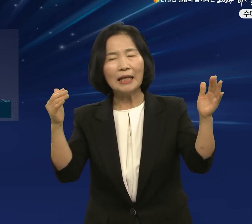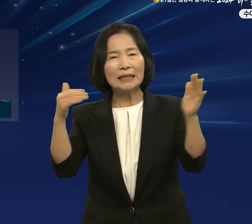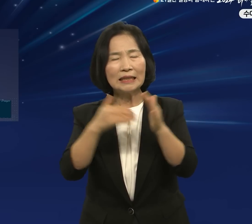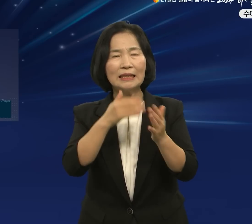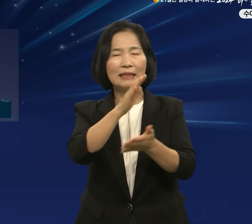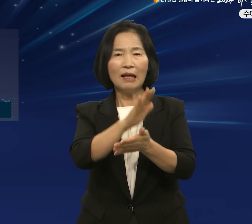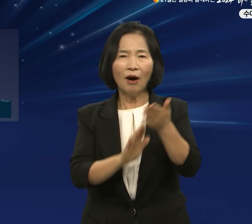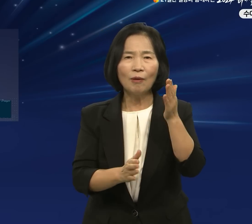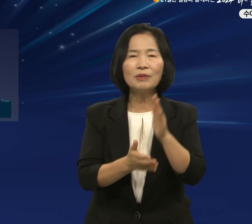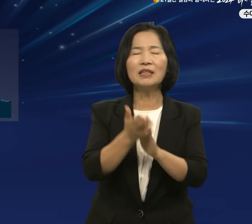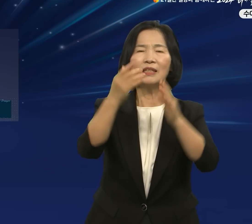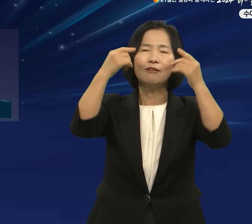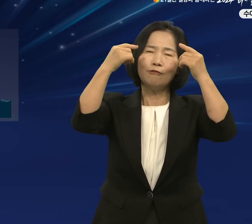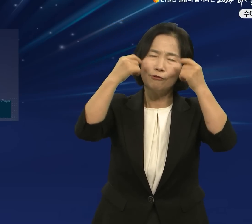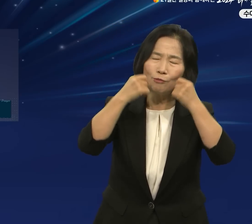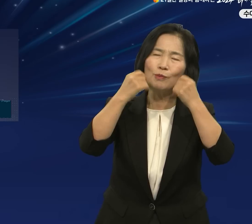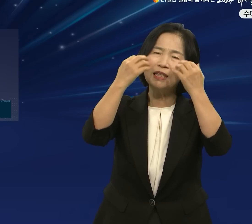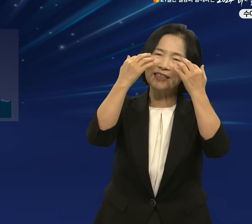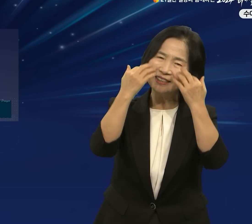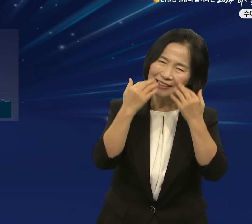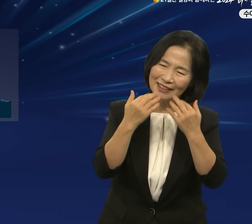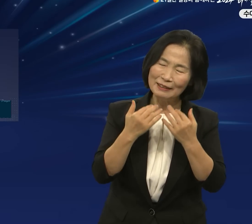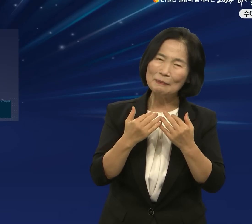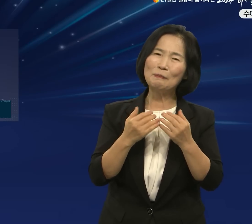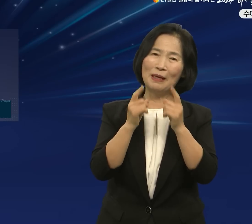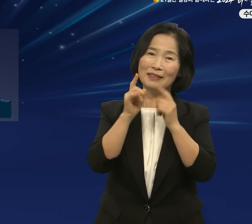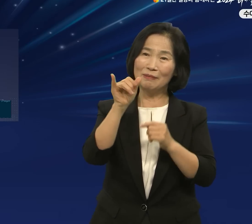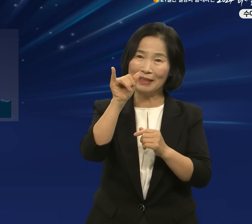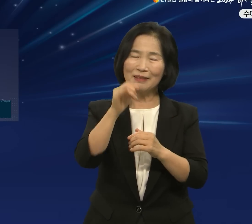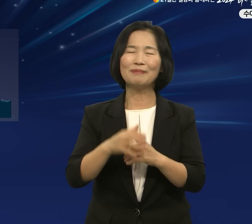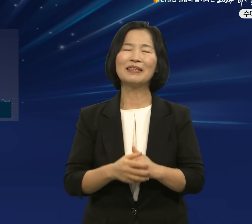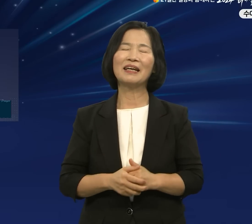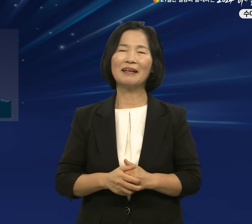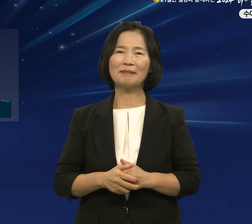눈물을 흘리리니 라고 하셨습니다.